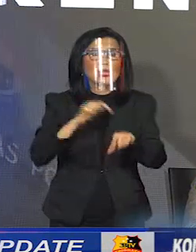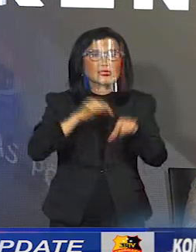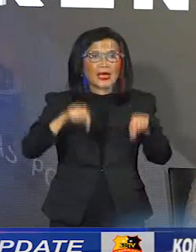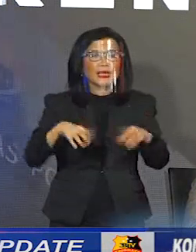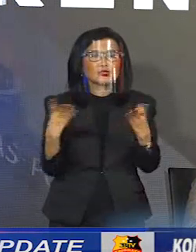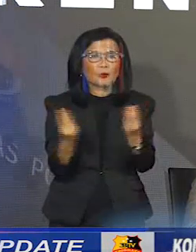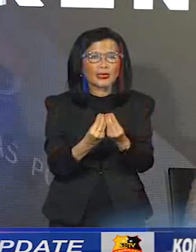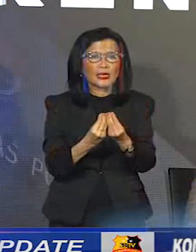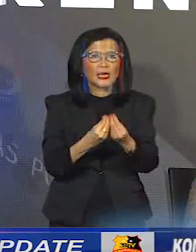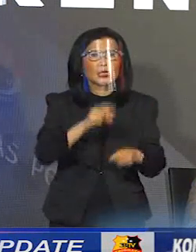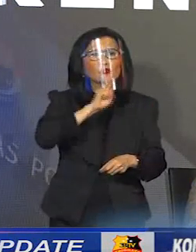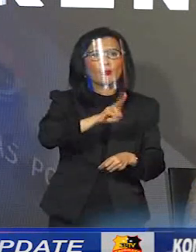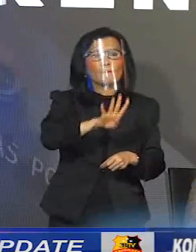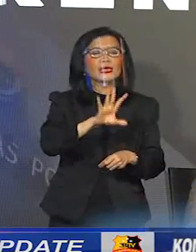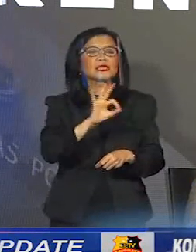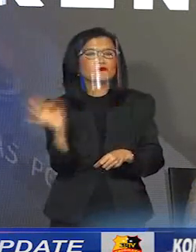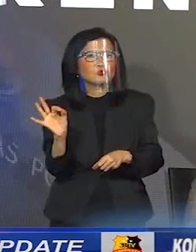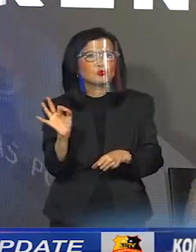sekarang jumlahnya